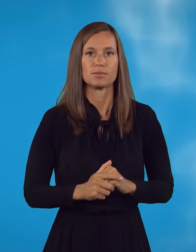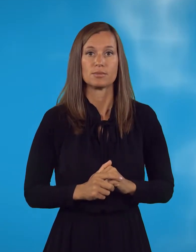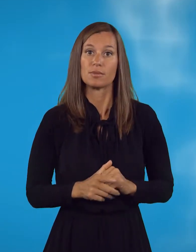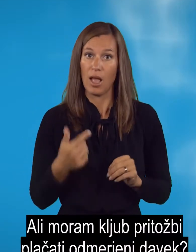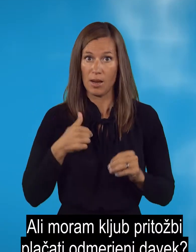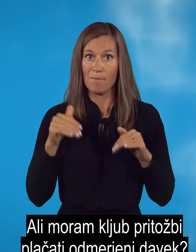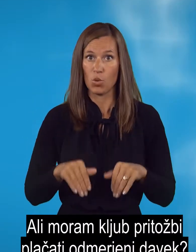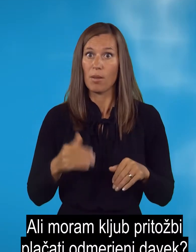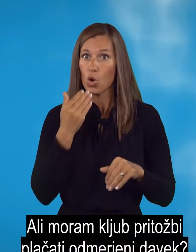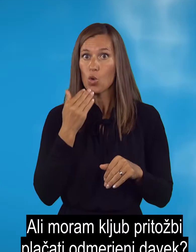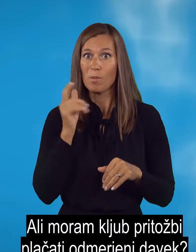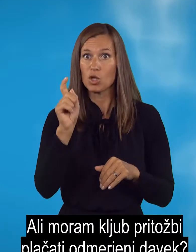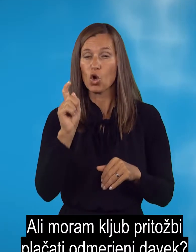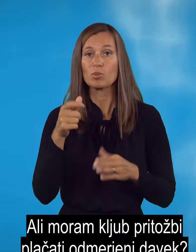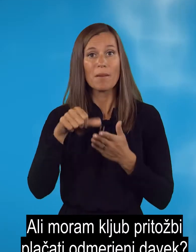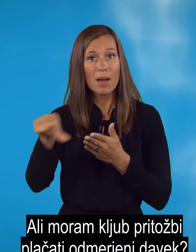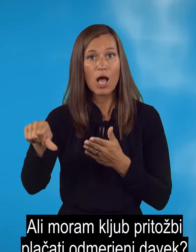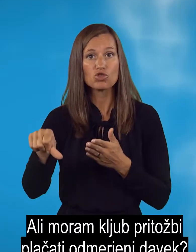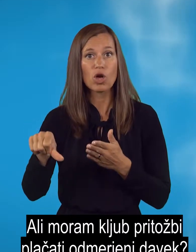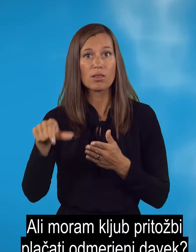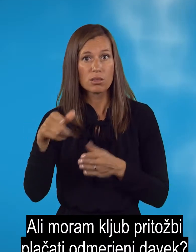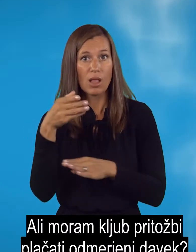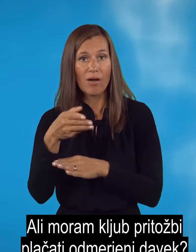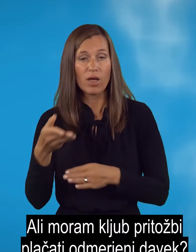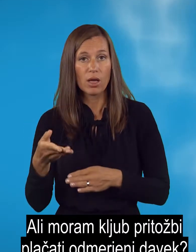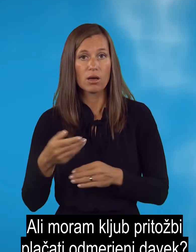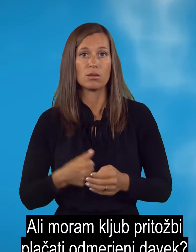Ali moram kljub pritožbi plačati odmerjeni davek?